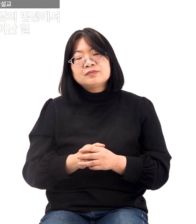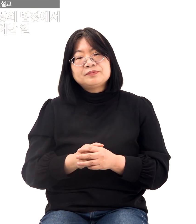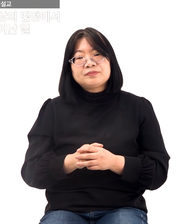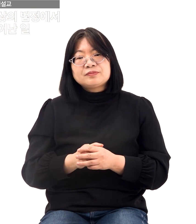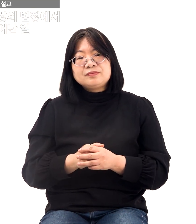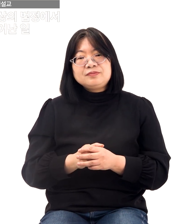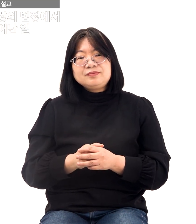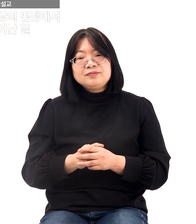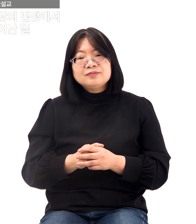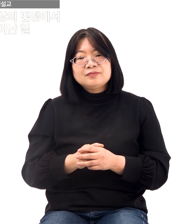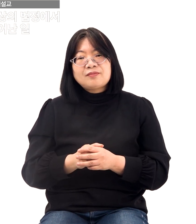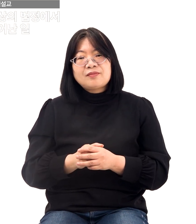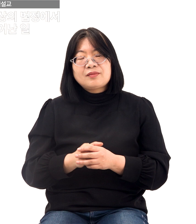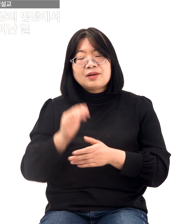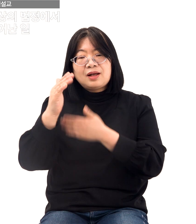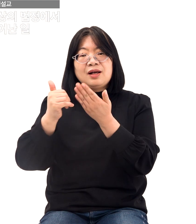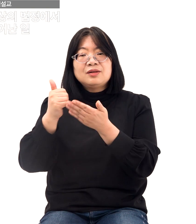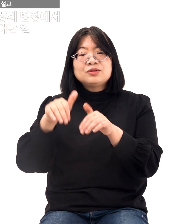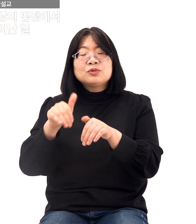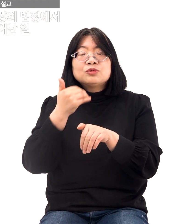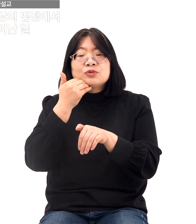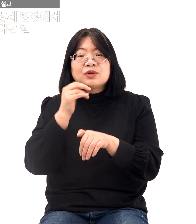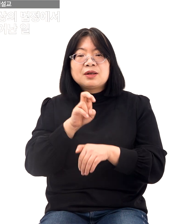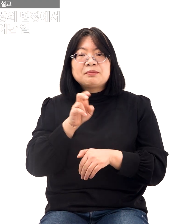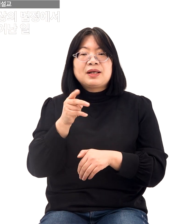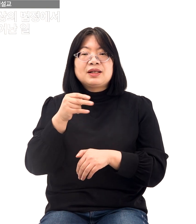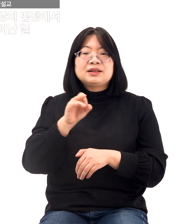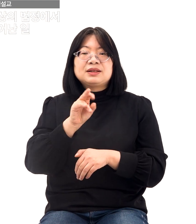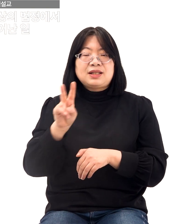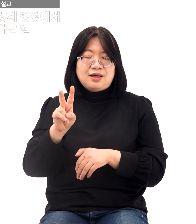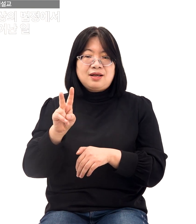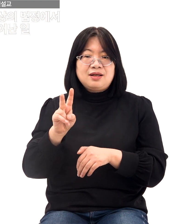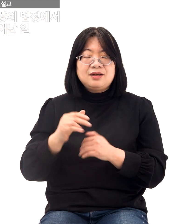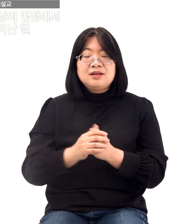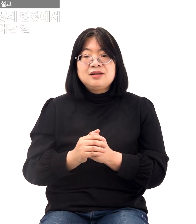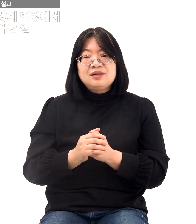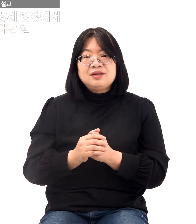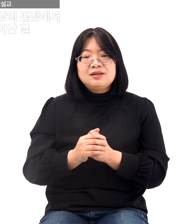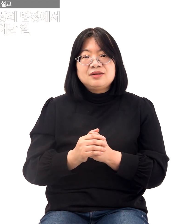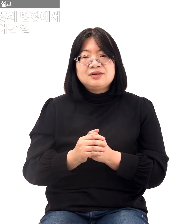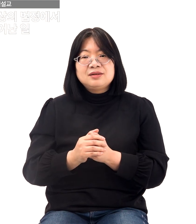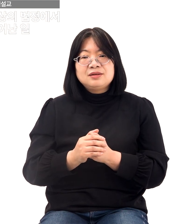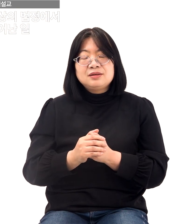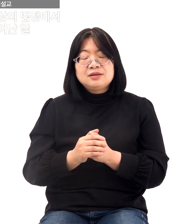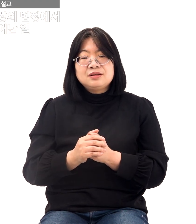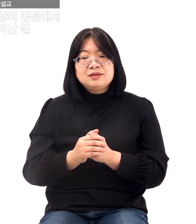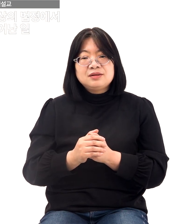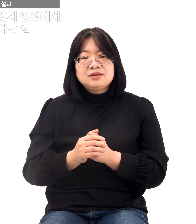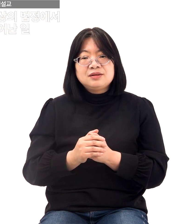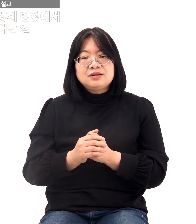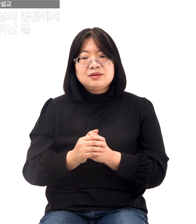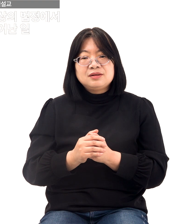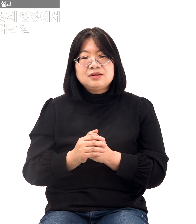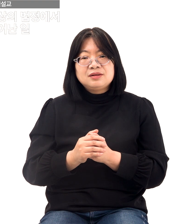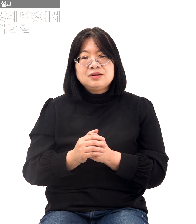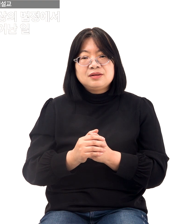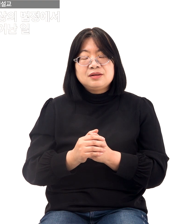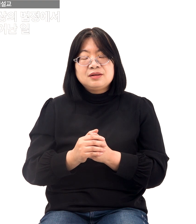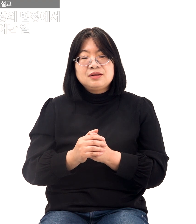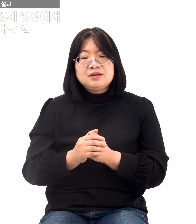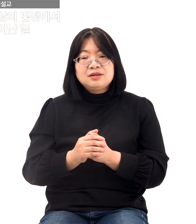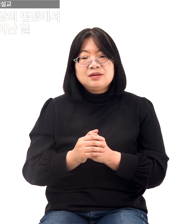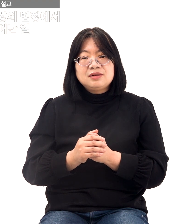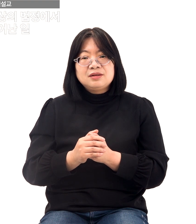종이라는 말은 메시아를 가리키는 표현이요. 내 종 싹은 이사야 선지자의